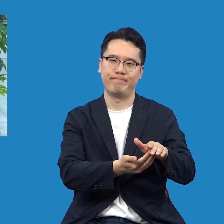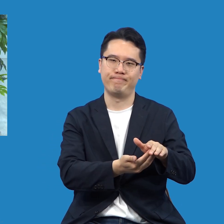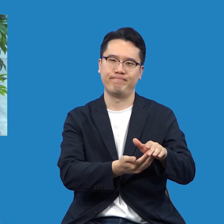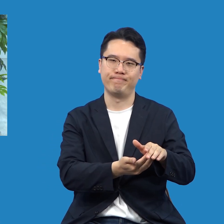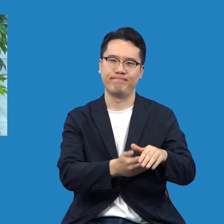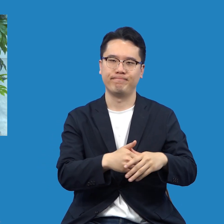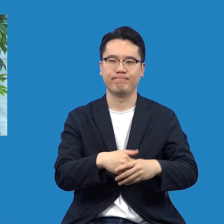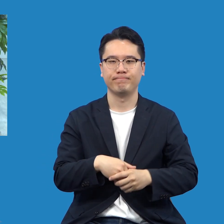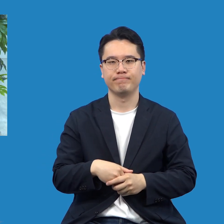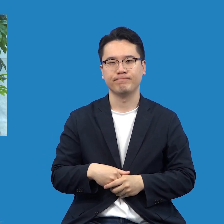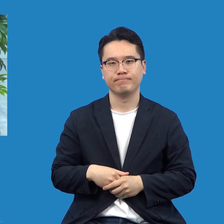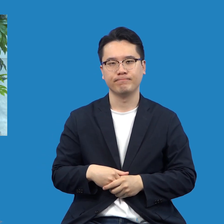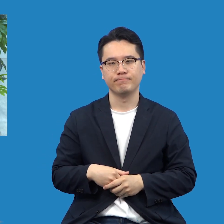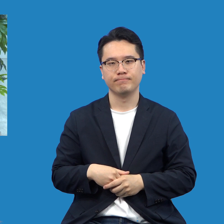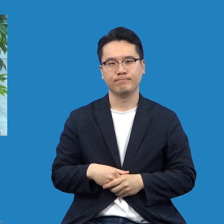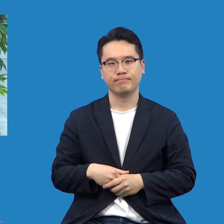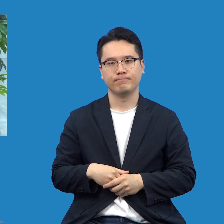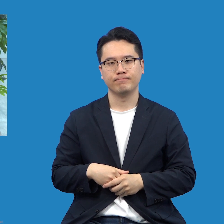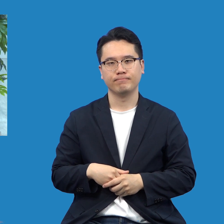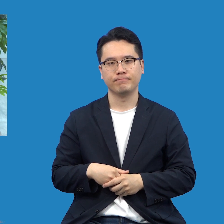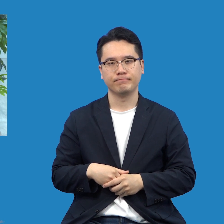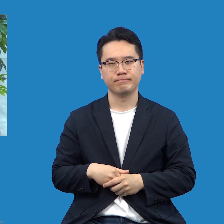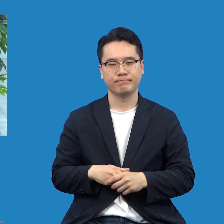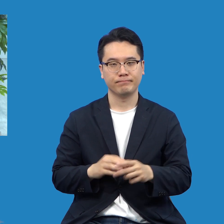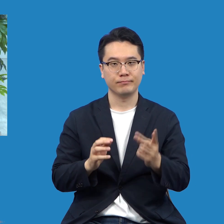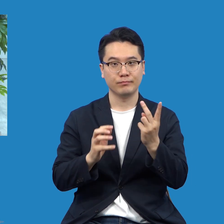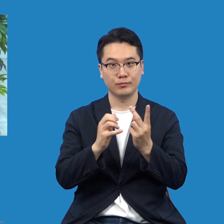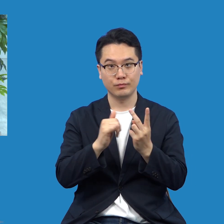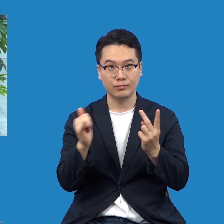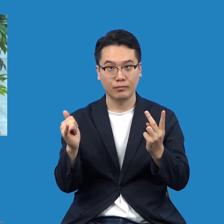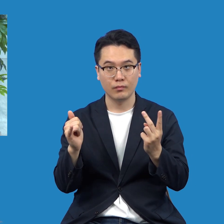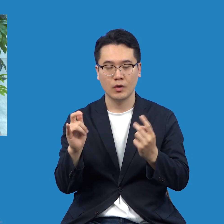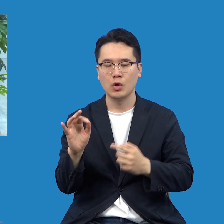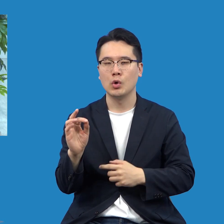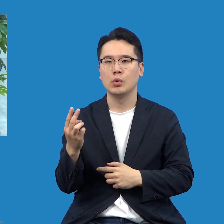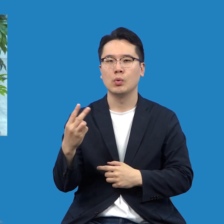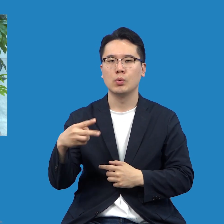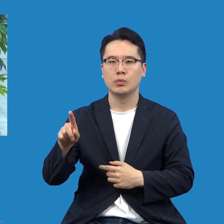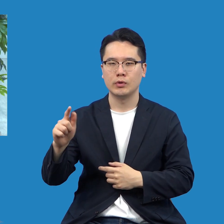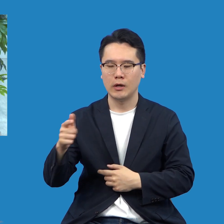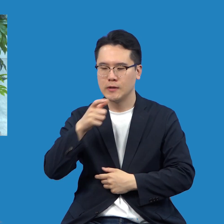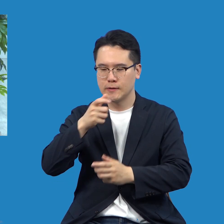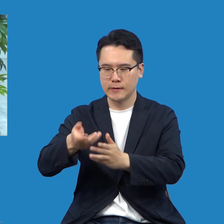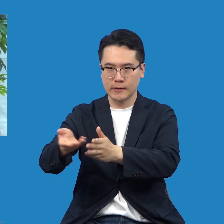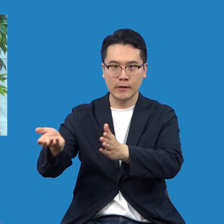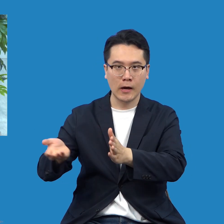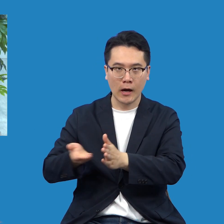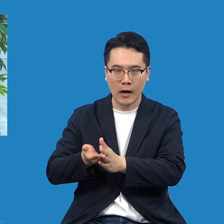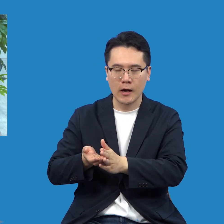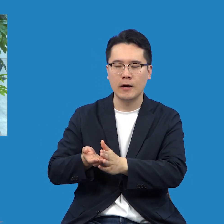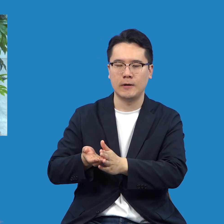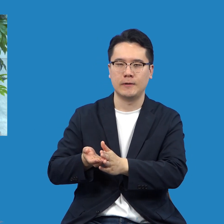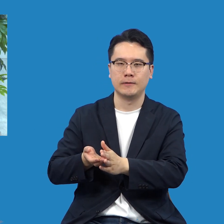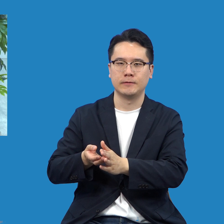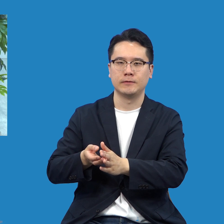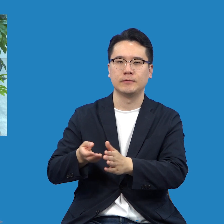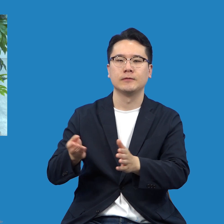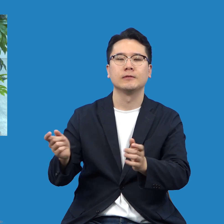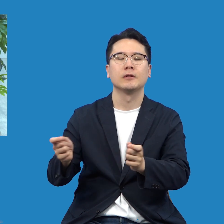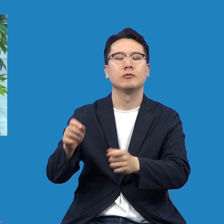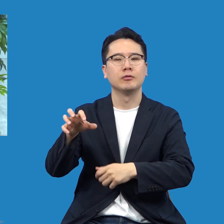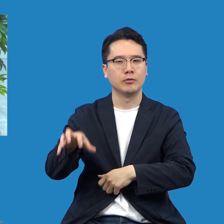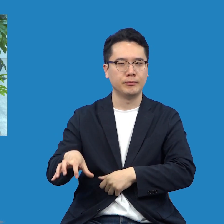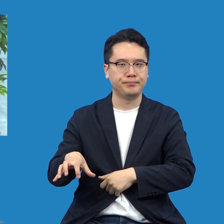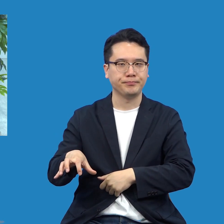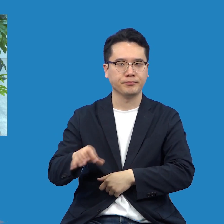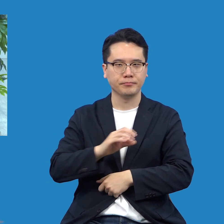두 사람이 요단강 건너편에서 모세가 죽었던 그 자리까지 이렇게 이제